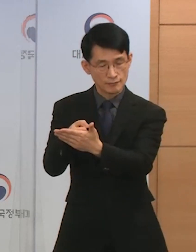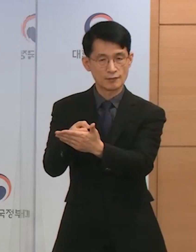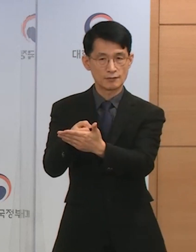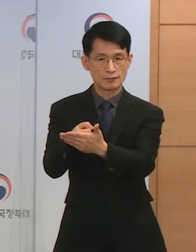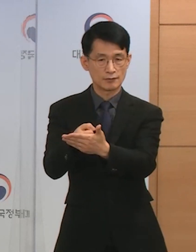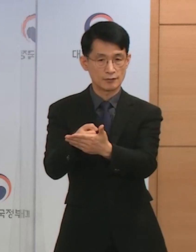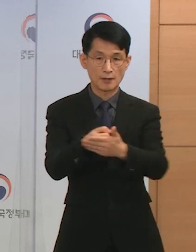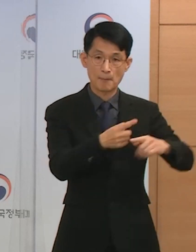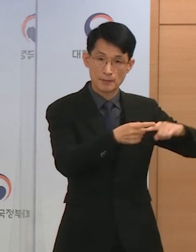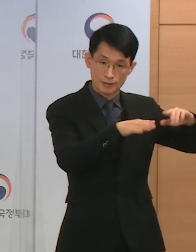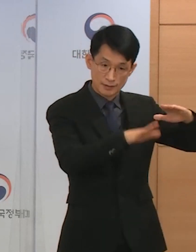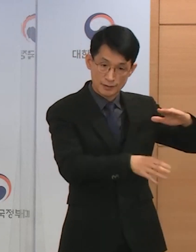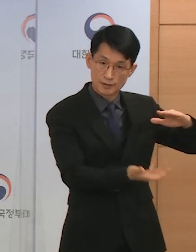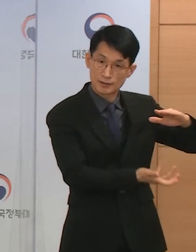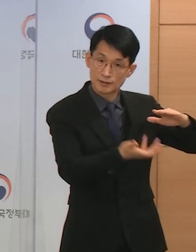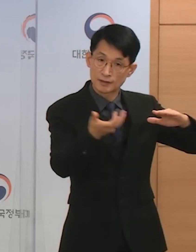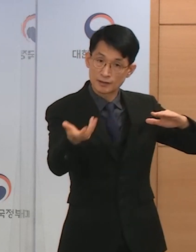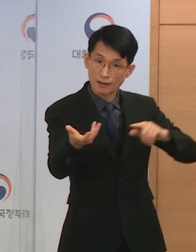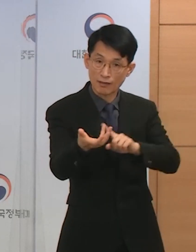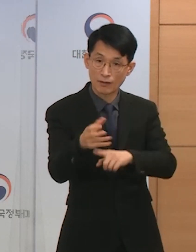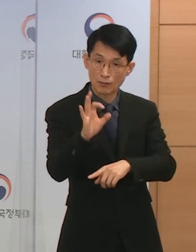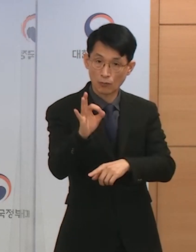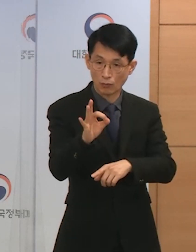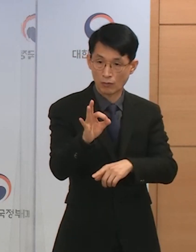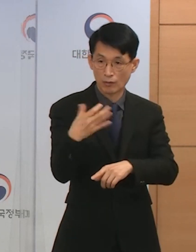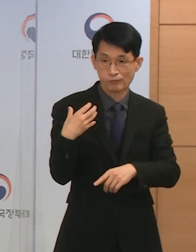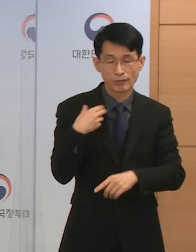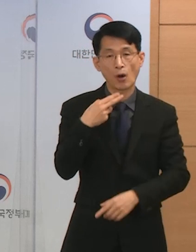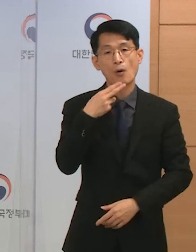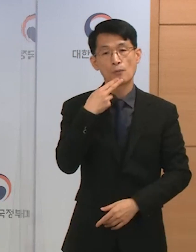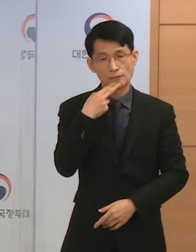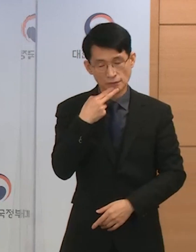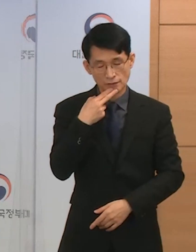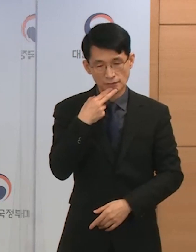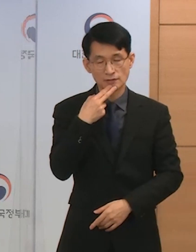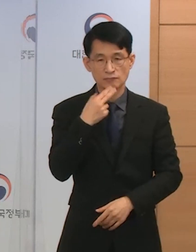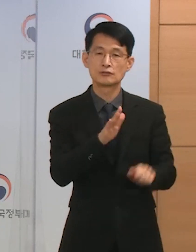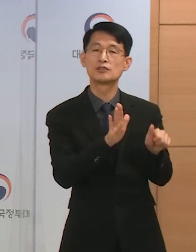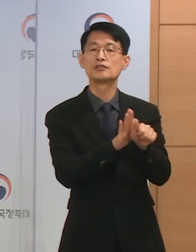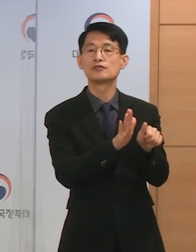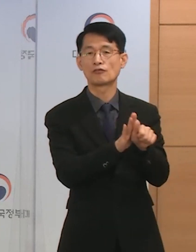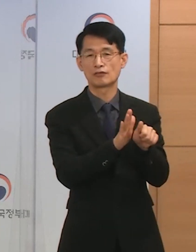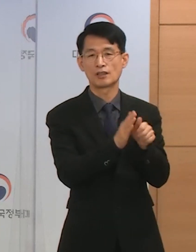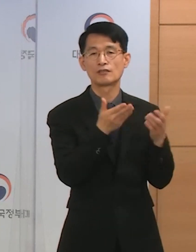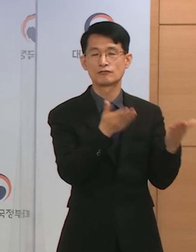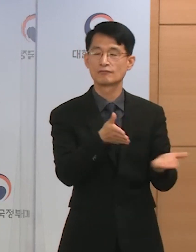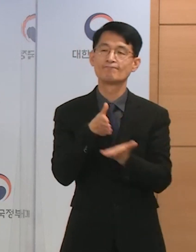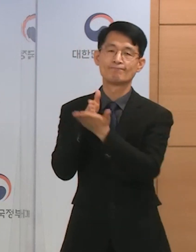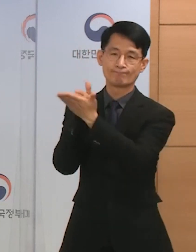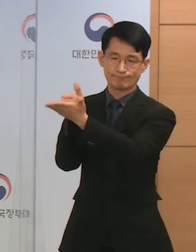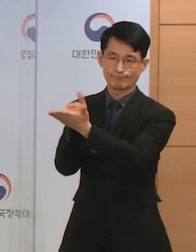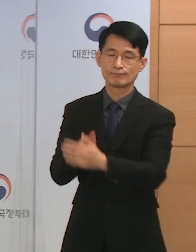거주민이 이사비 걱정 없이 주거이전이 가능하도록 권고하였습니다.